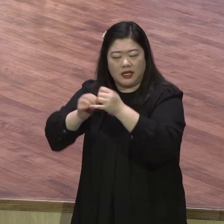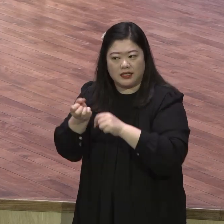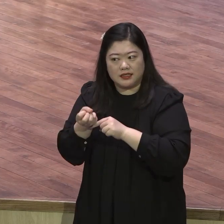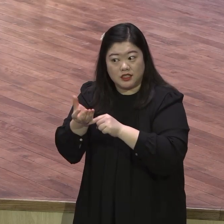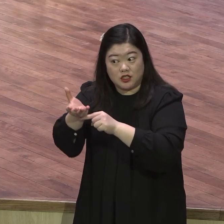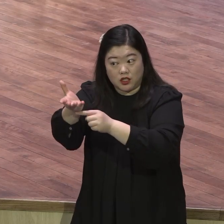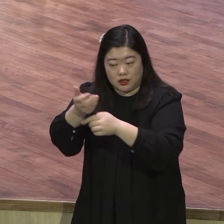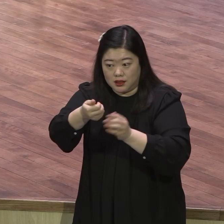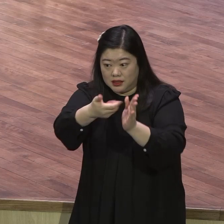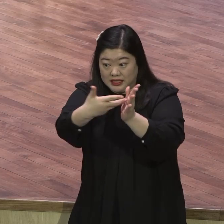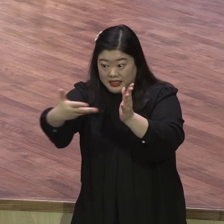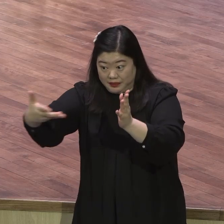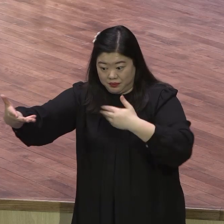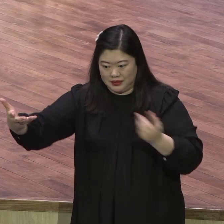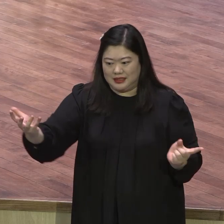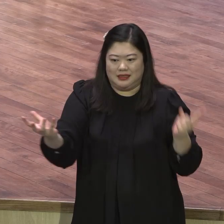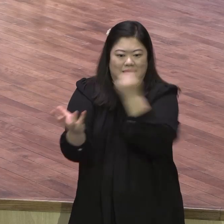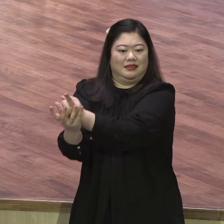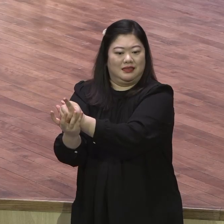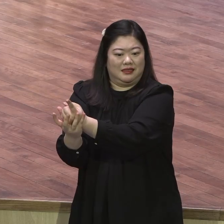말씀이 성취되고 있다.